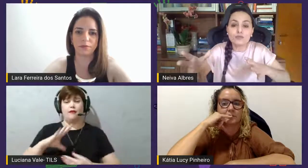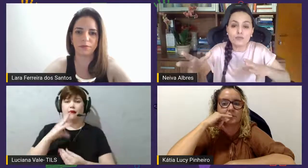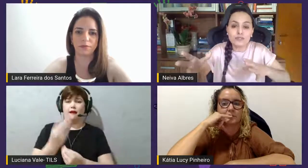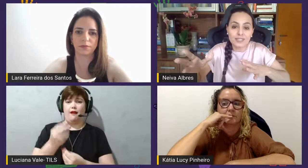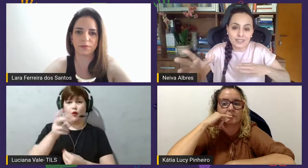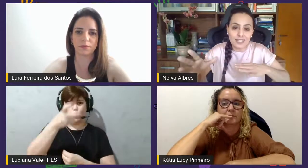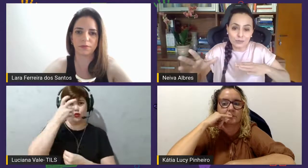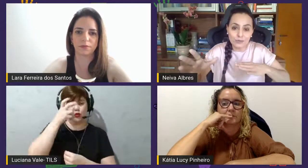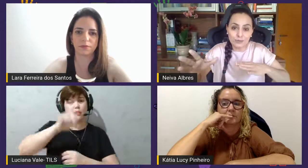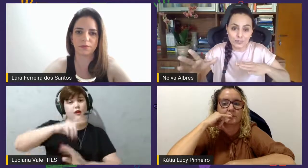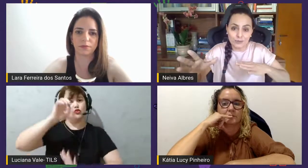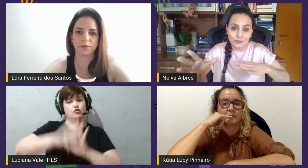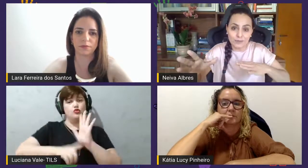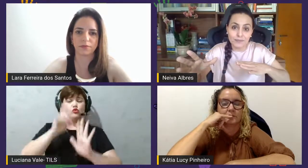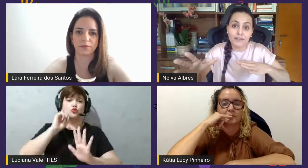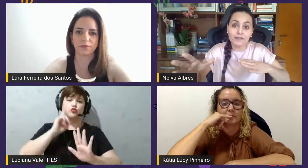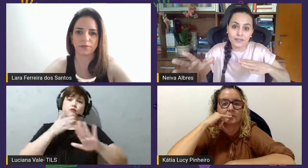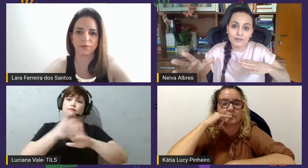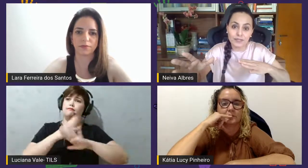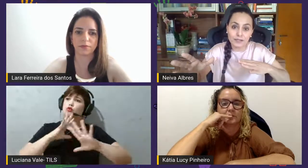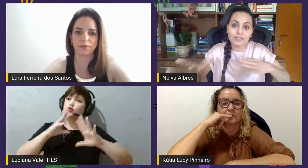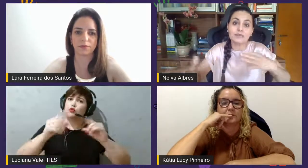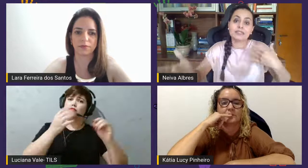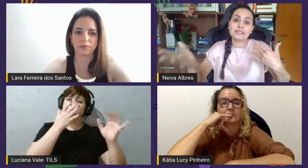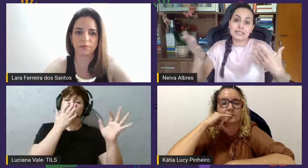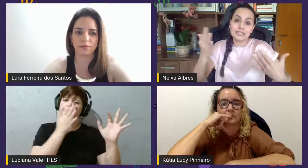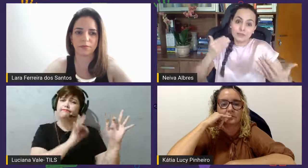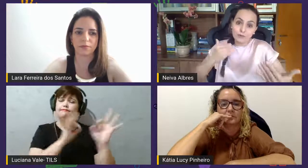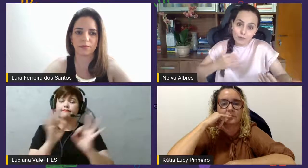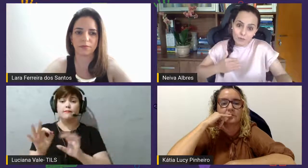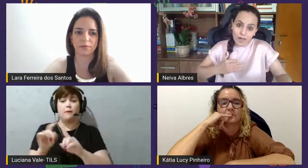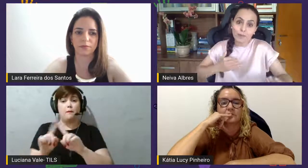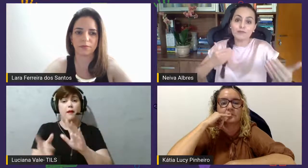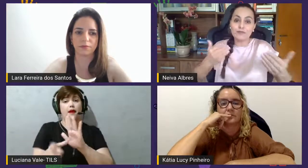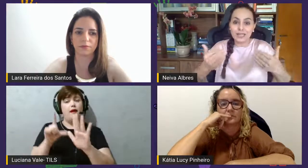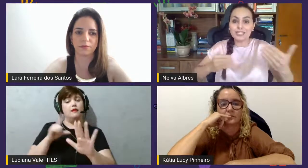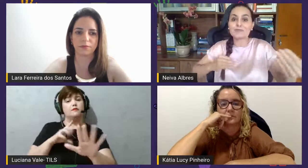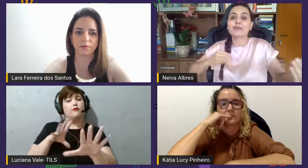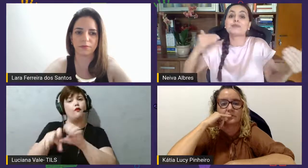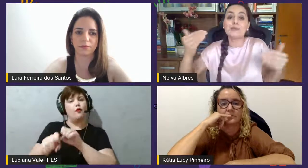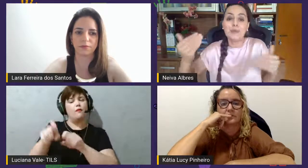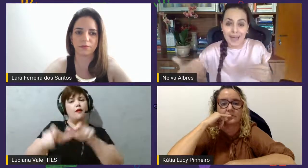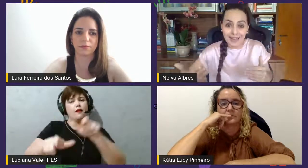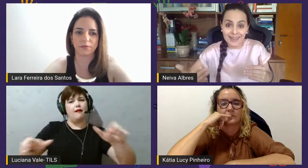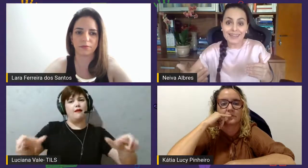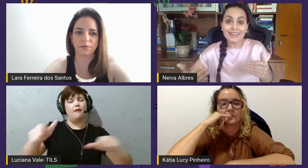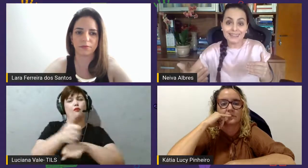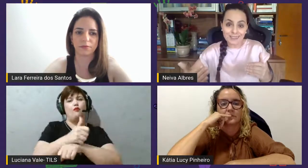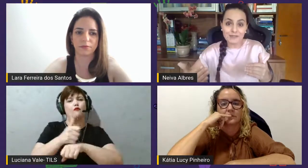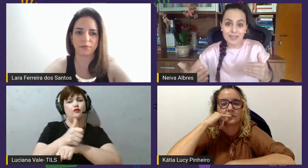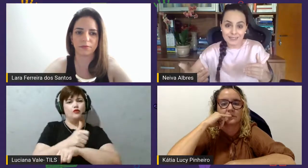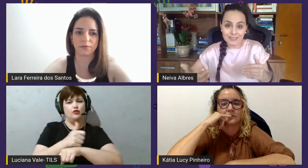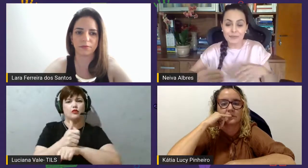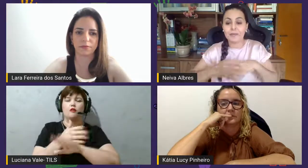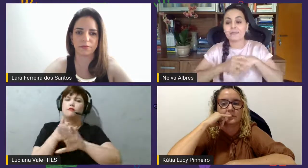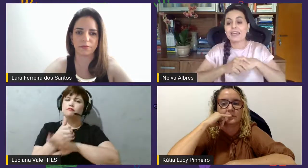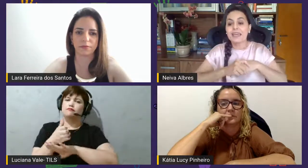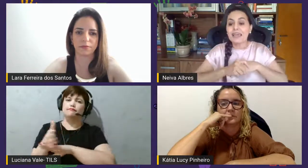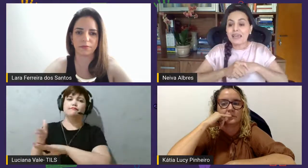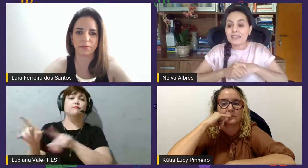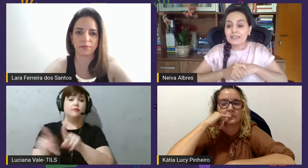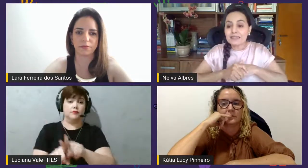direito dos surdos ter acesso a tudo isso, prevendo que você precisa formar profissionais para atuar nessas esferas